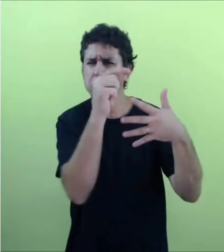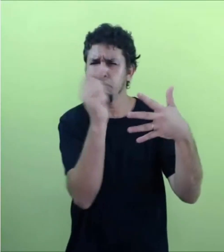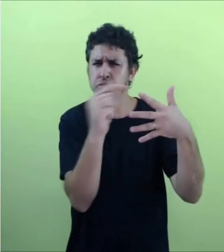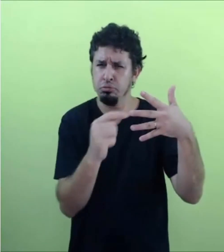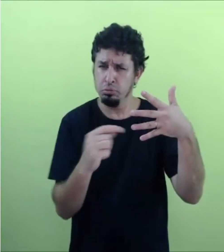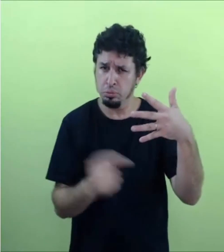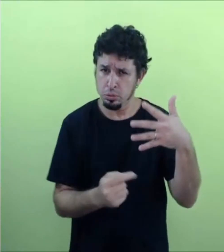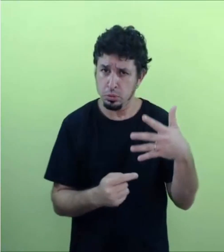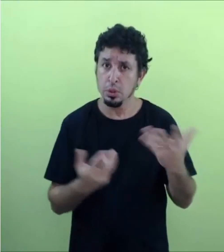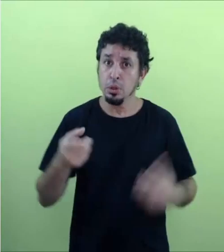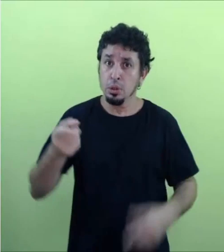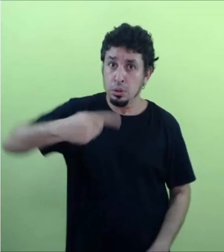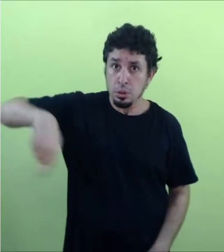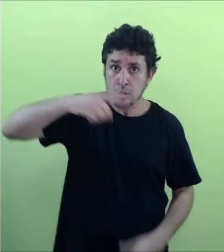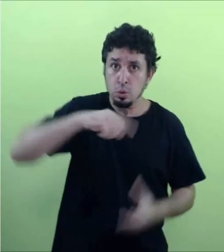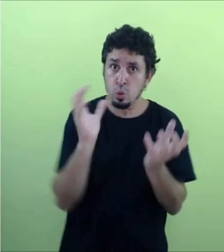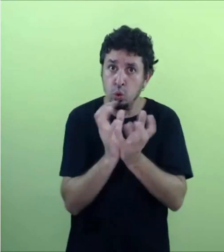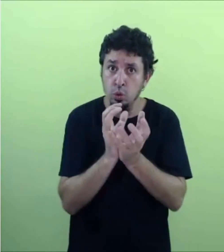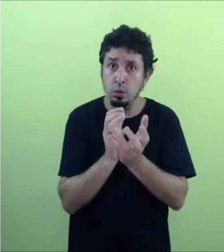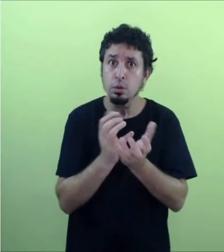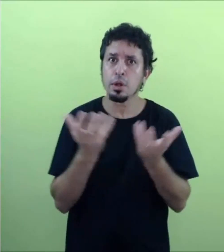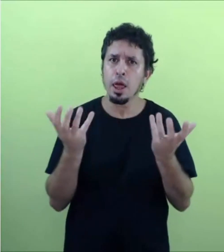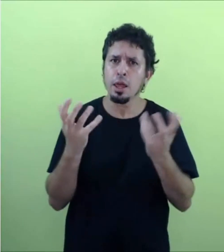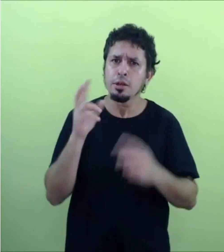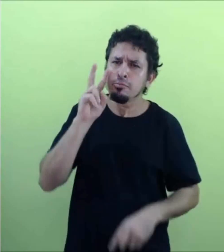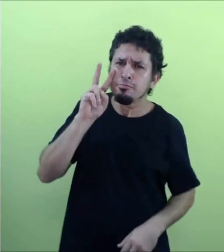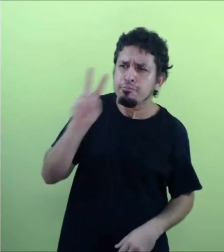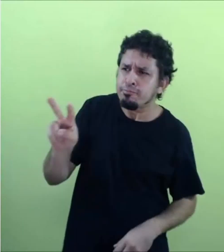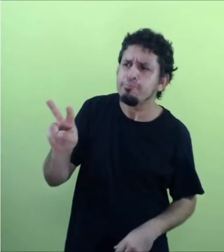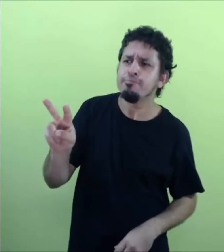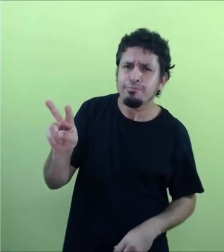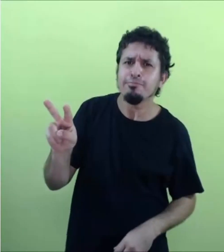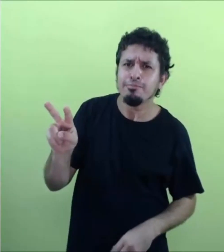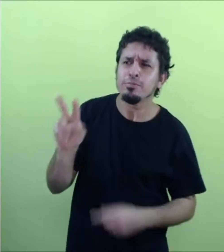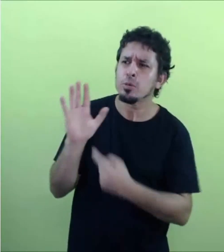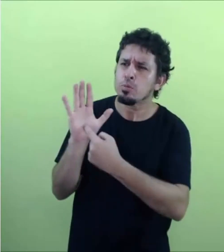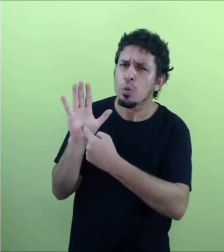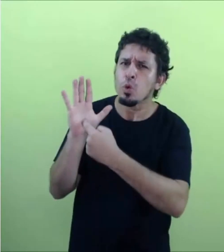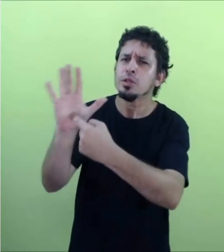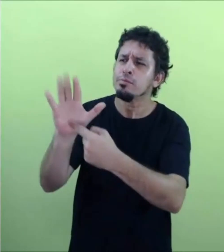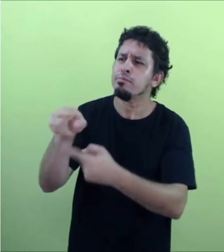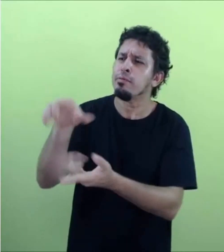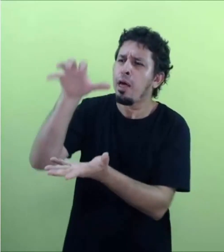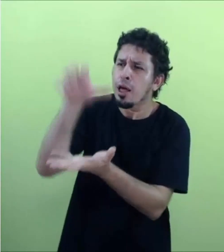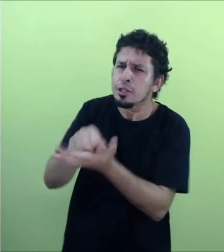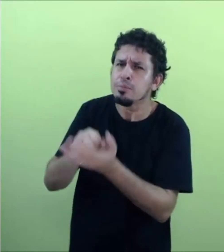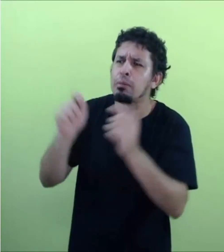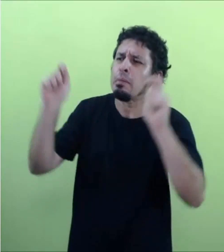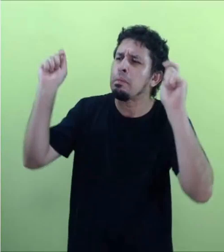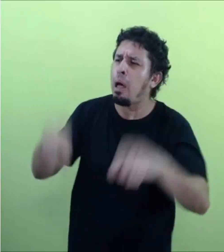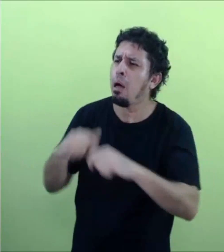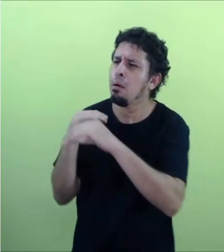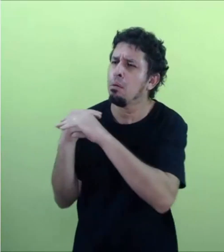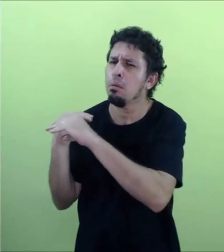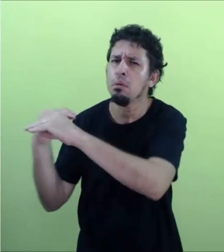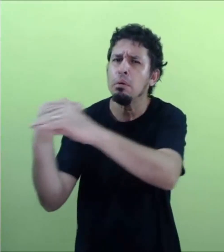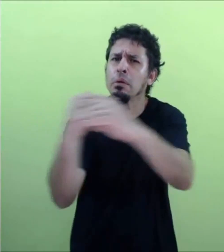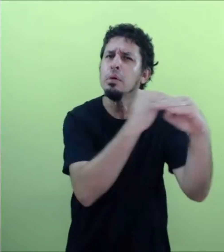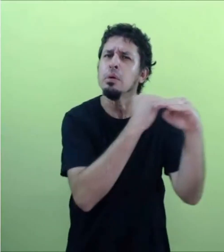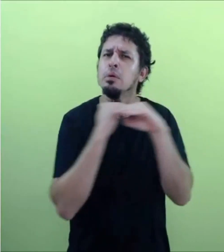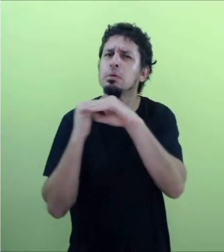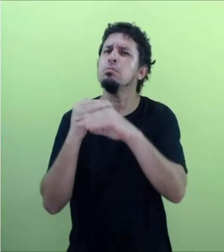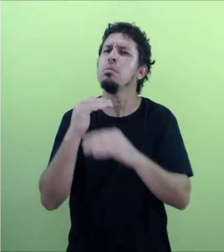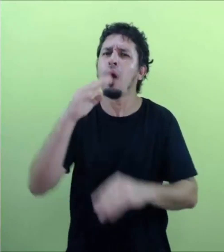de histórias, entre outros, os pesquisadores do grupo buscam legitimar essa forma de registro mostrando que